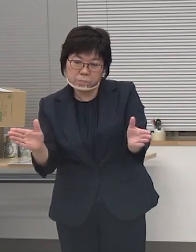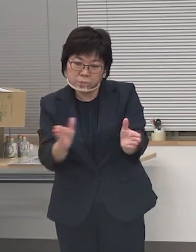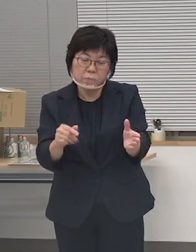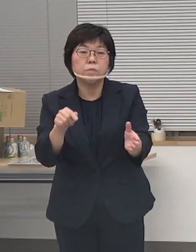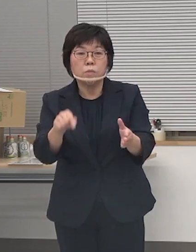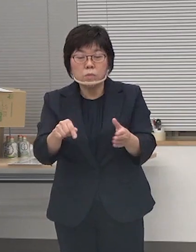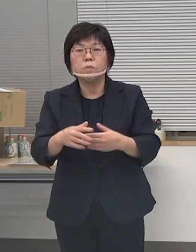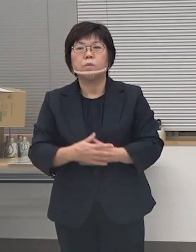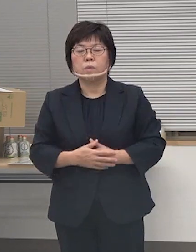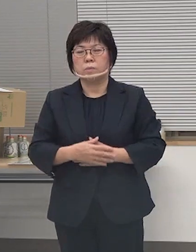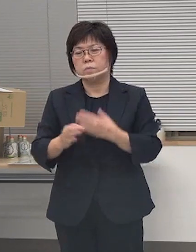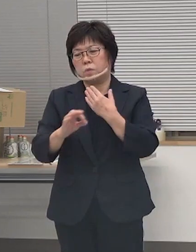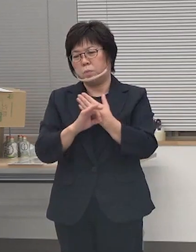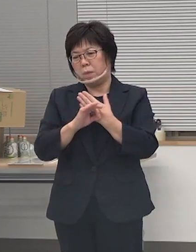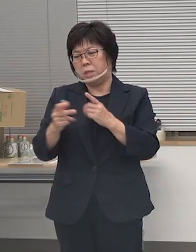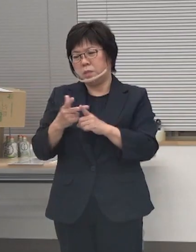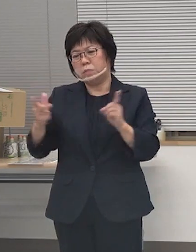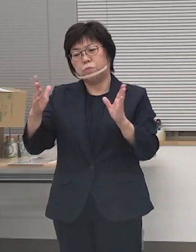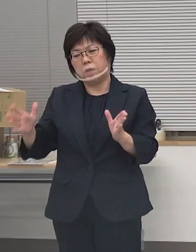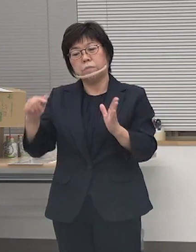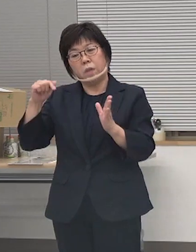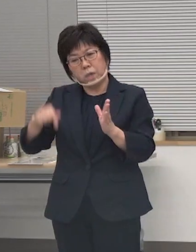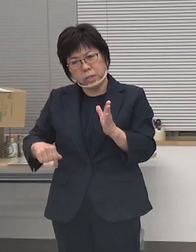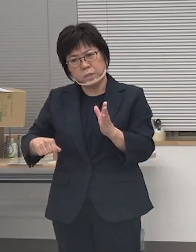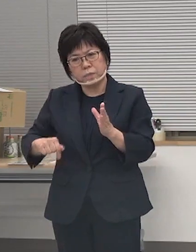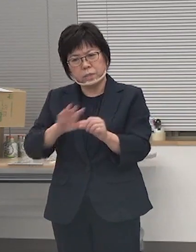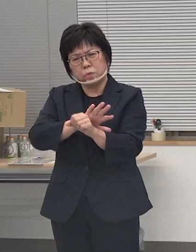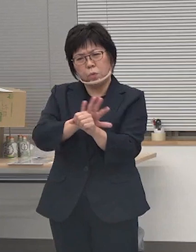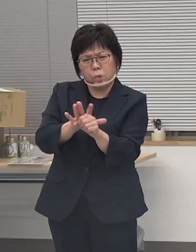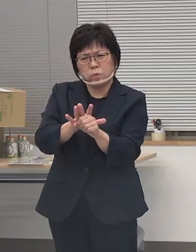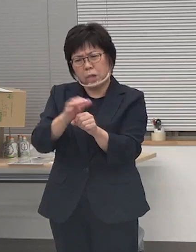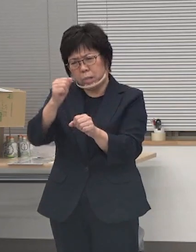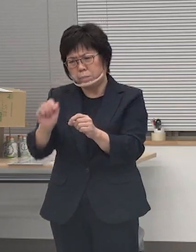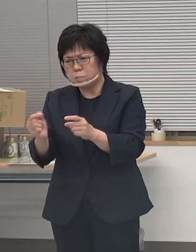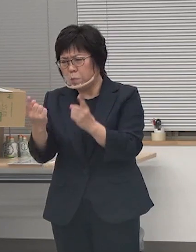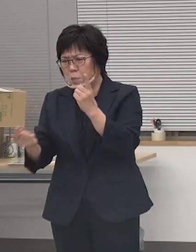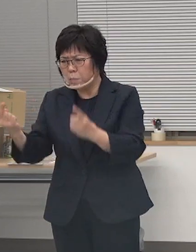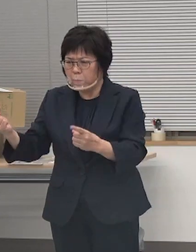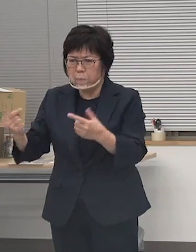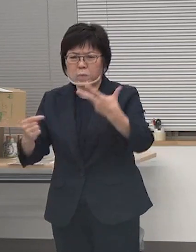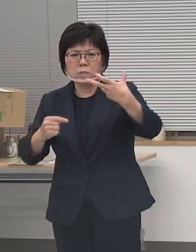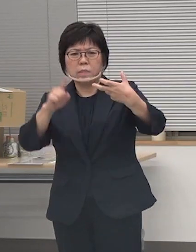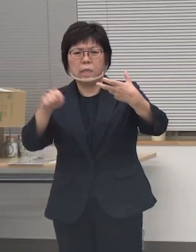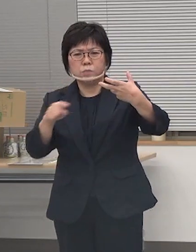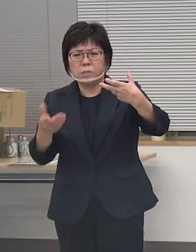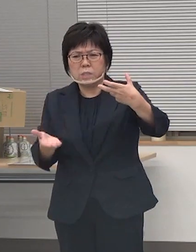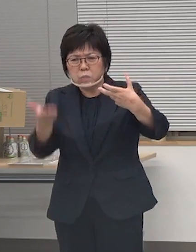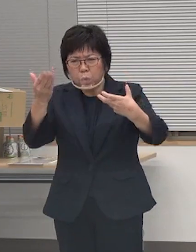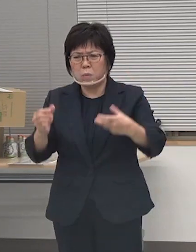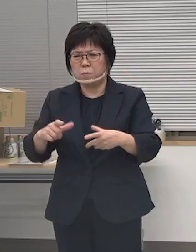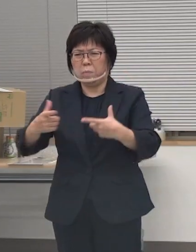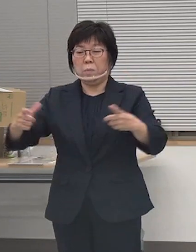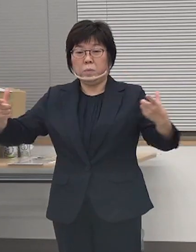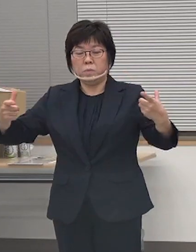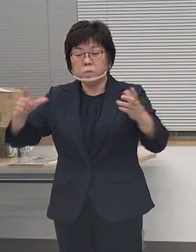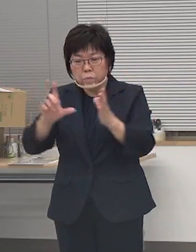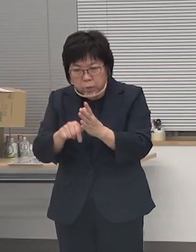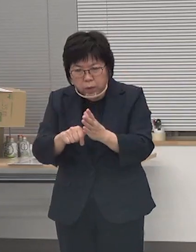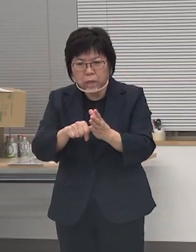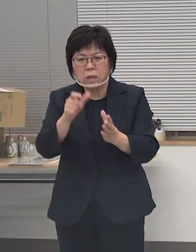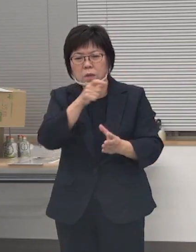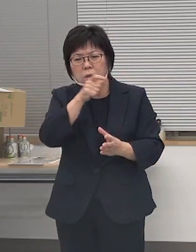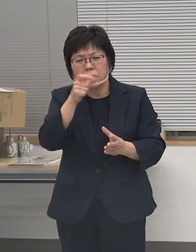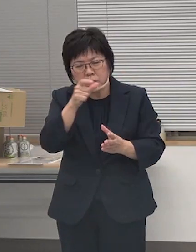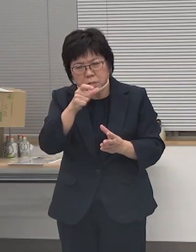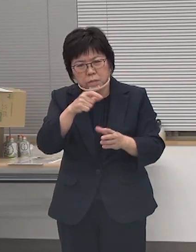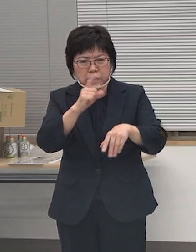名を1週間の間に超えた場合等の、あくまでも検討の目安を示させていただいてまいりました。で